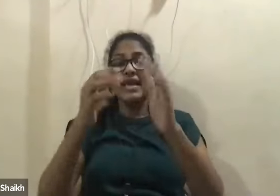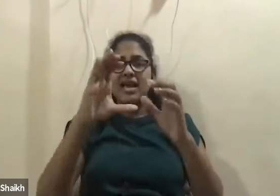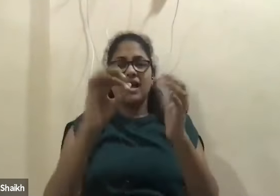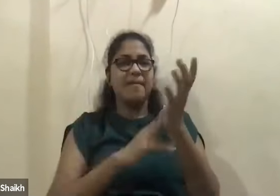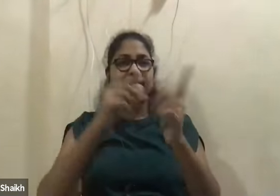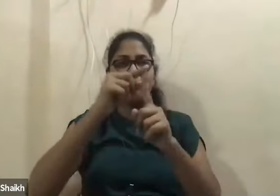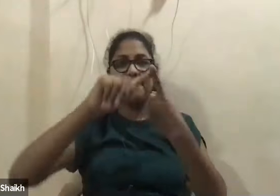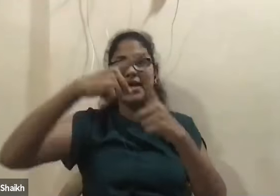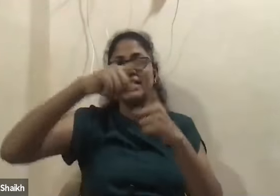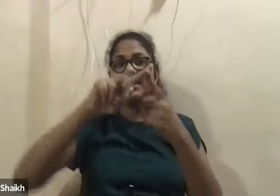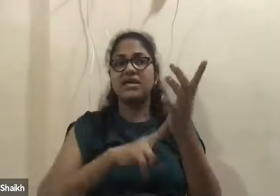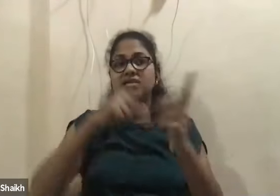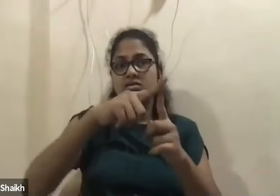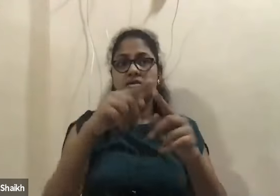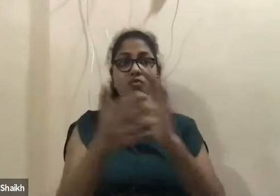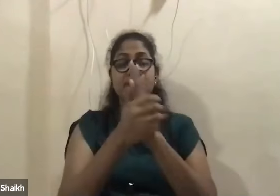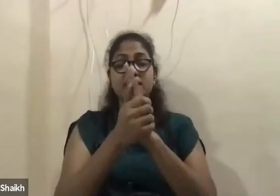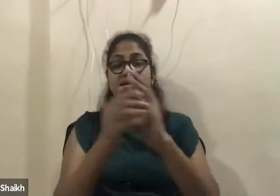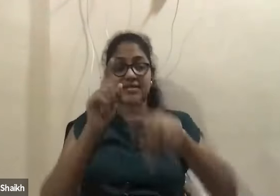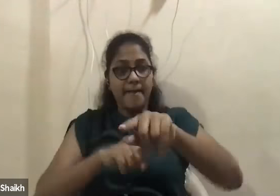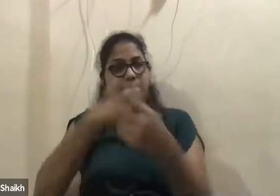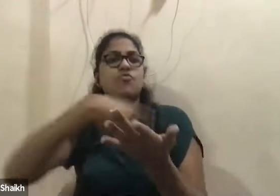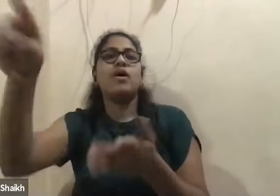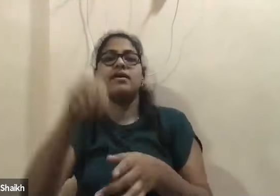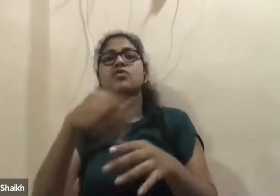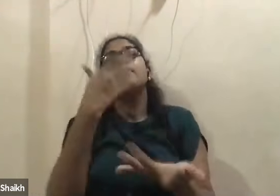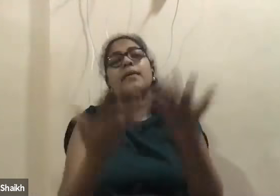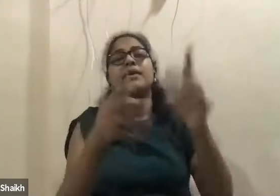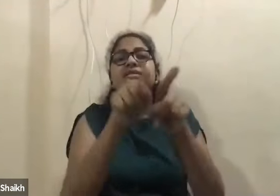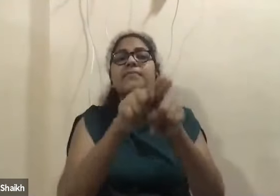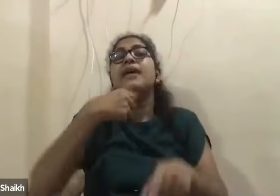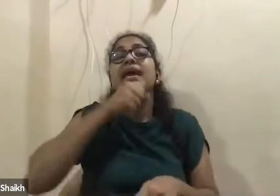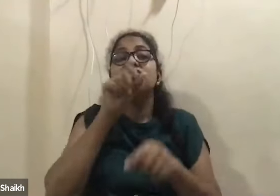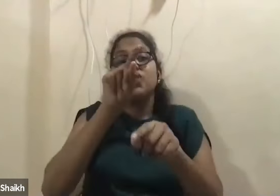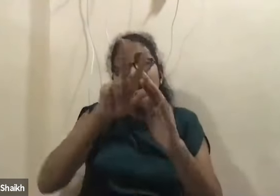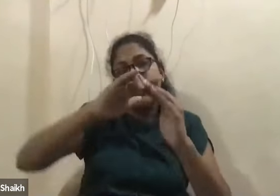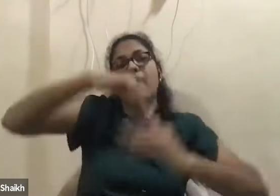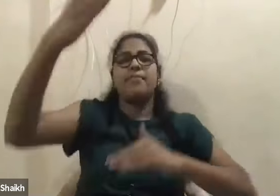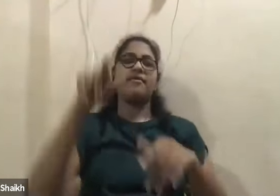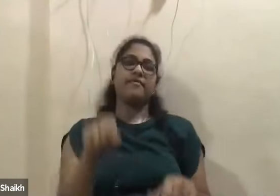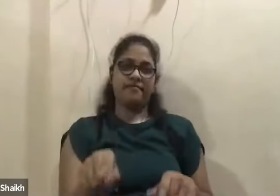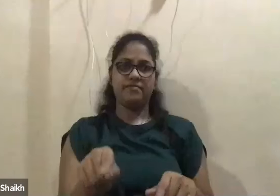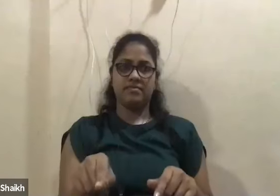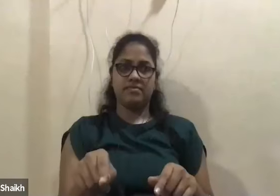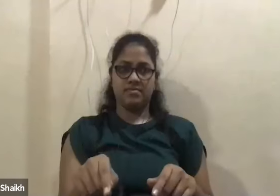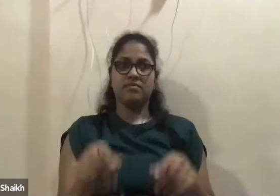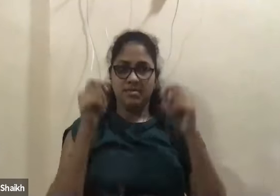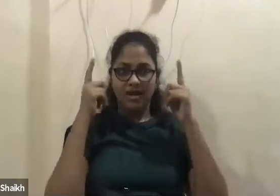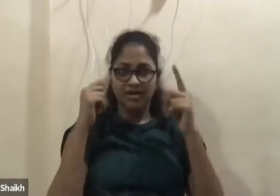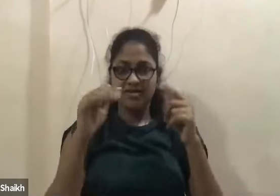चाहिए and should not be of unsound mind. तो अगर ये है तब आपको इतनी टेंशन नहीं है, क्योंकि वो आपका बच्चा बड़ा होके